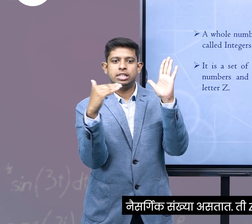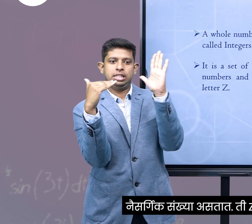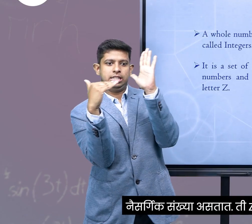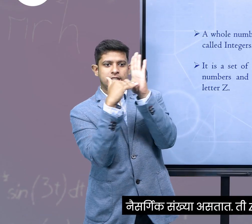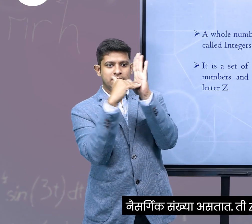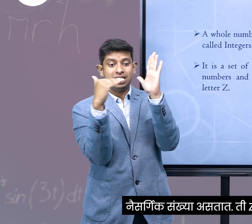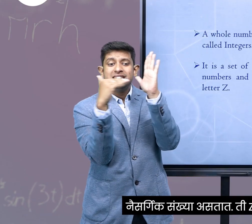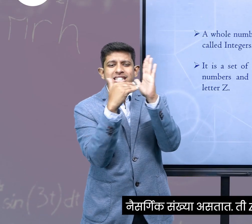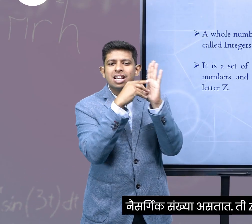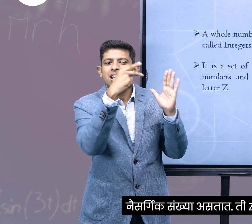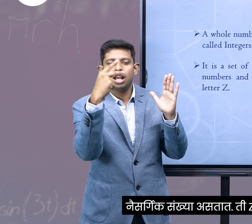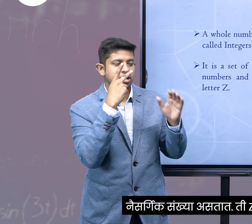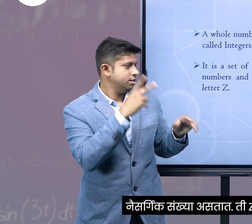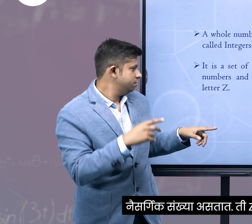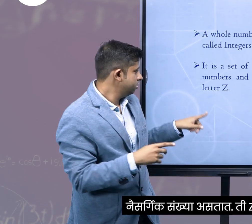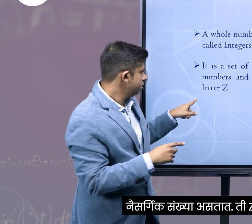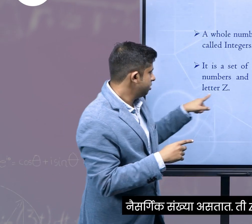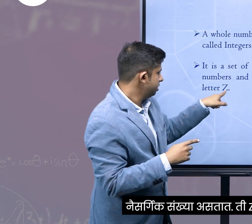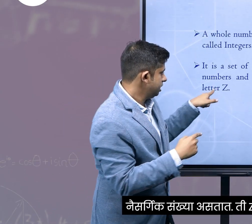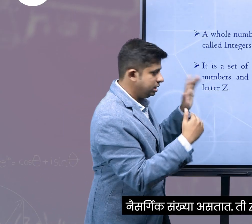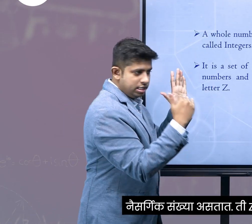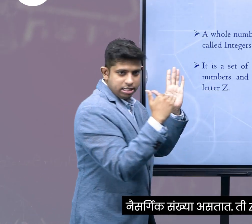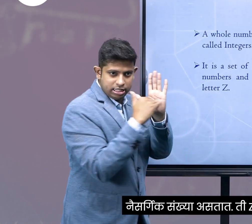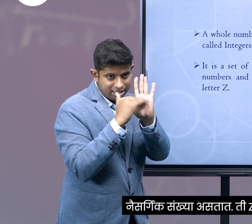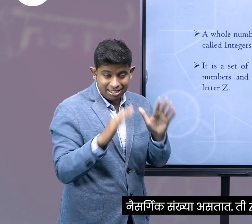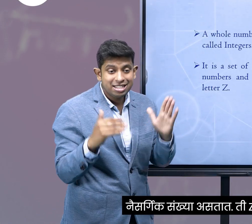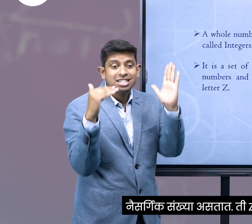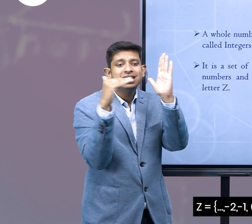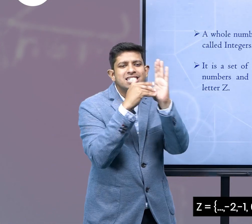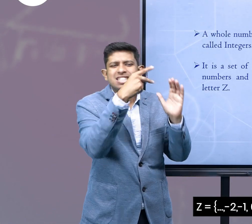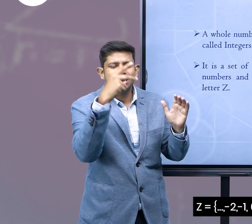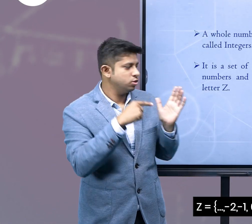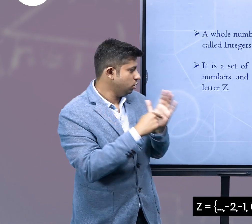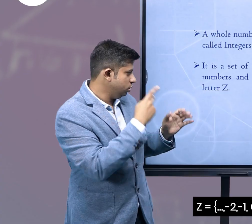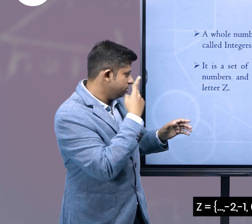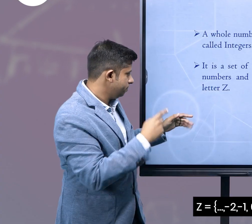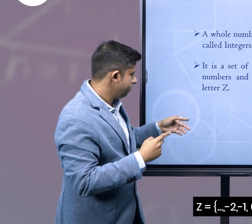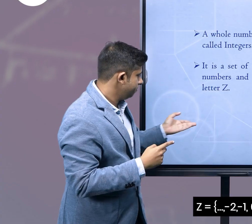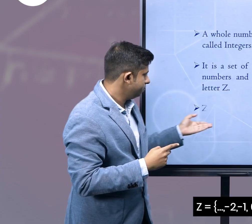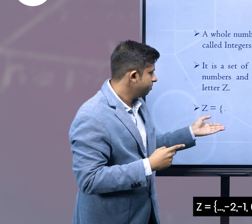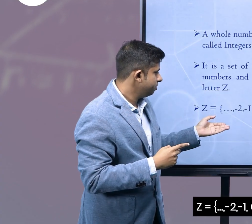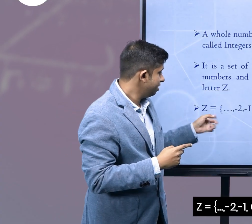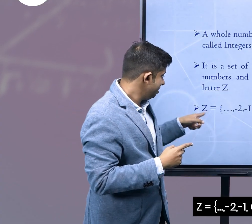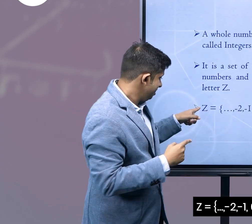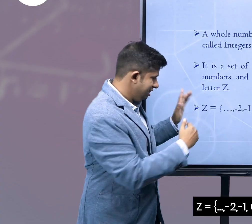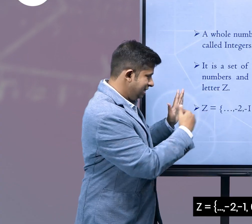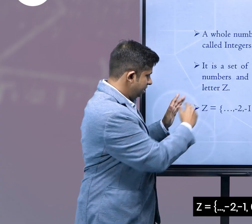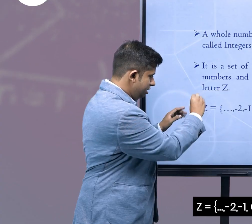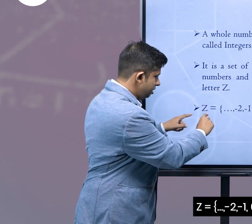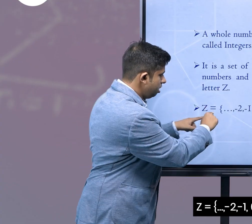नैसर्गिक संख्या असतात. ती Z अक्षराने दर्शविले जाते. Z equals to -2, -1, 0,